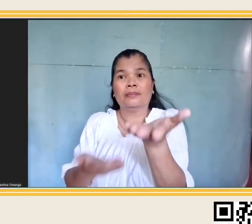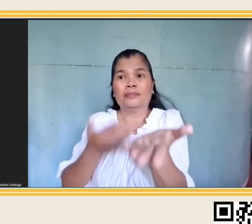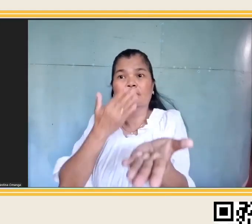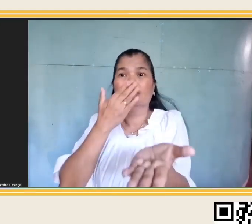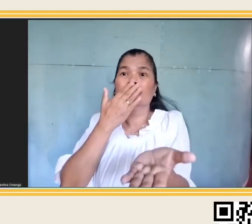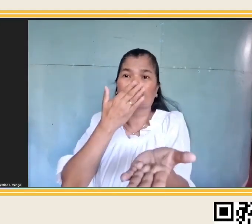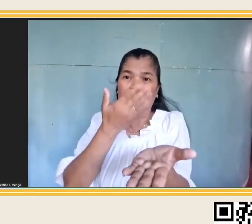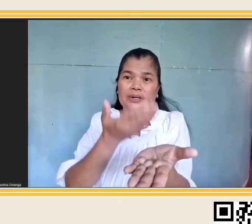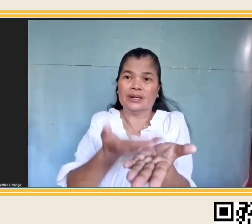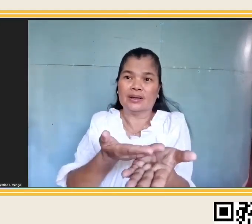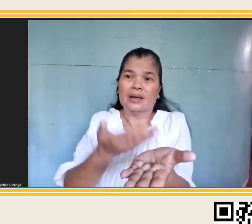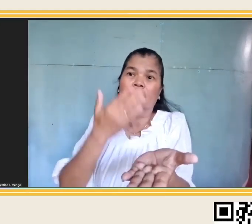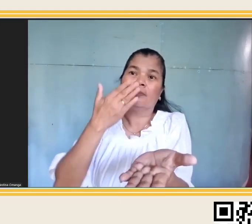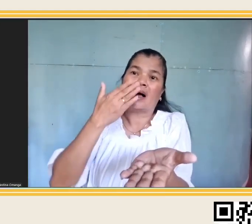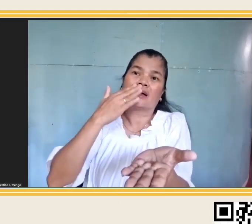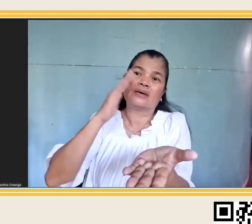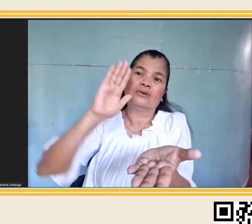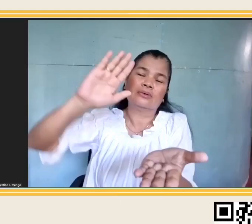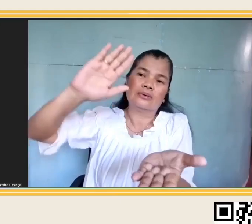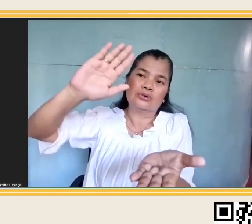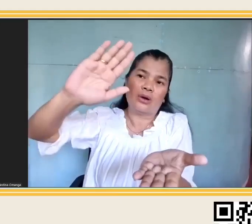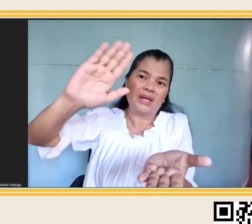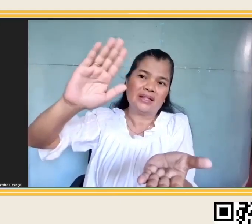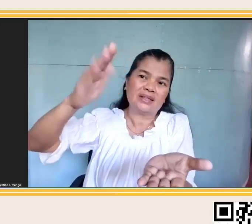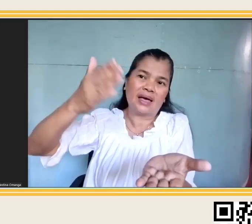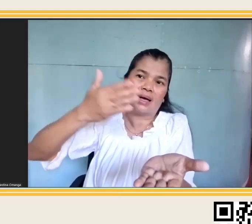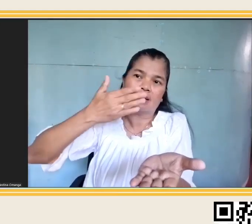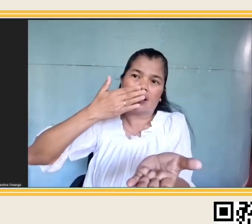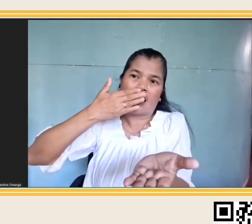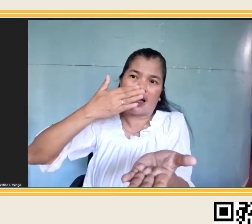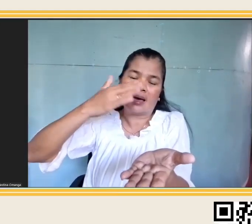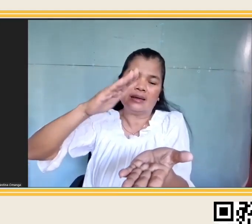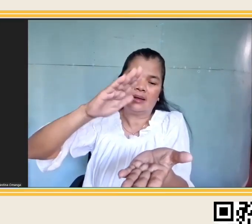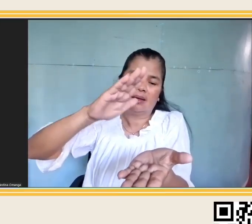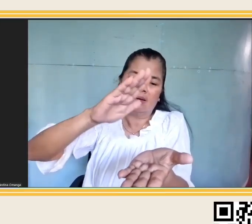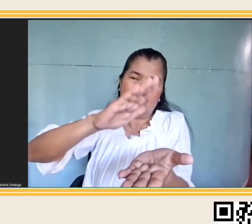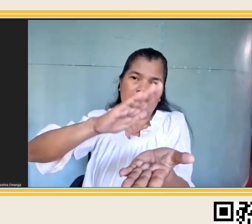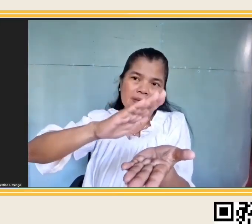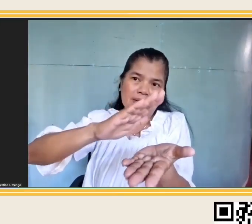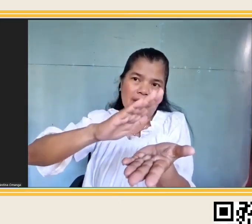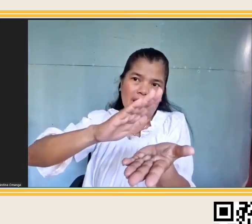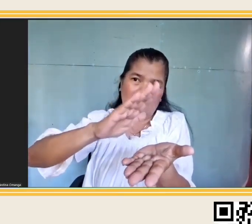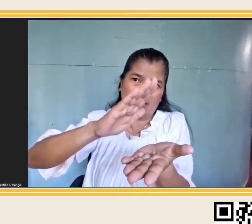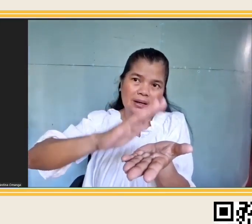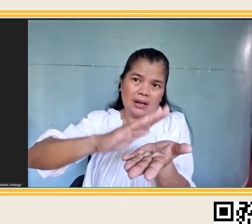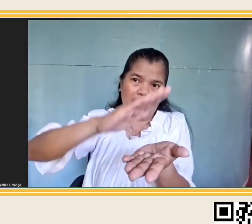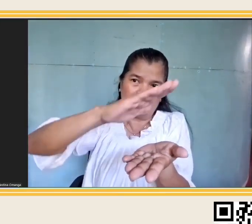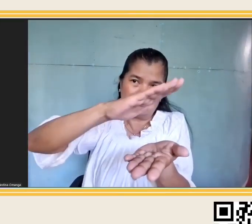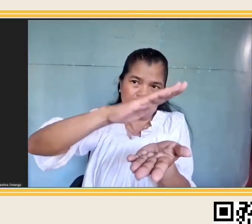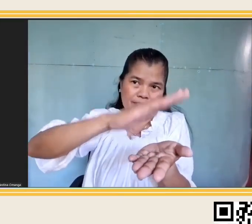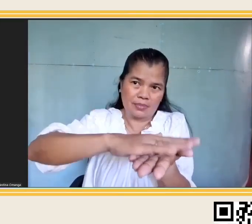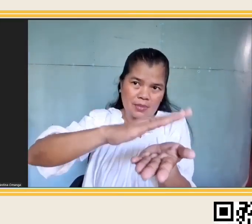up. Good. Pag yung dominant hand ay